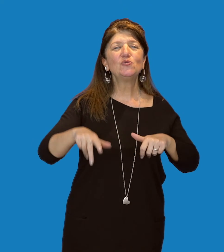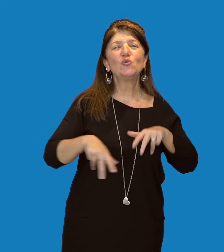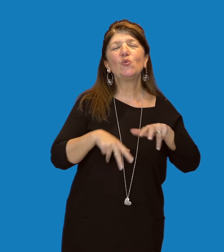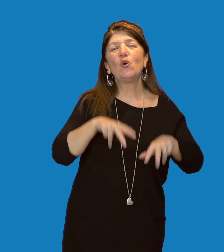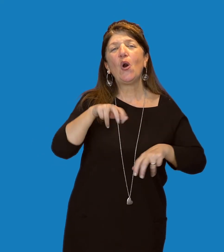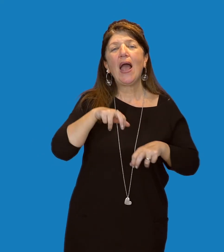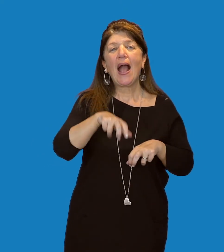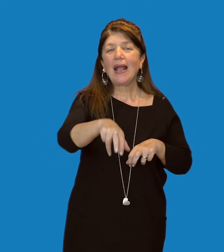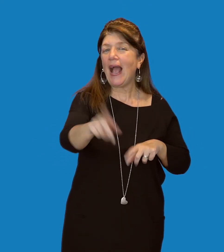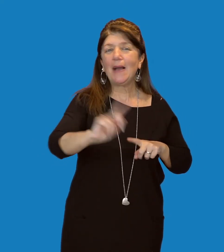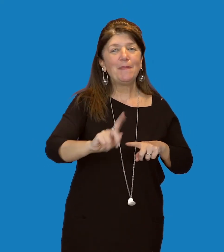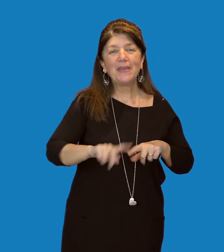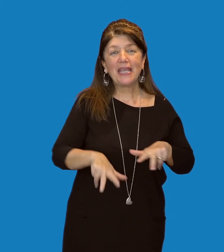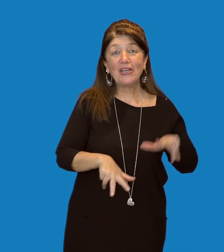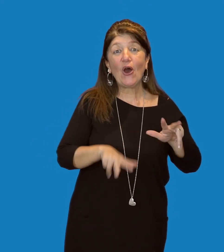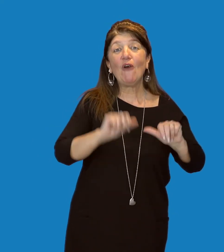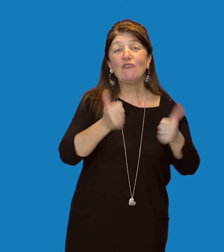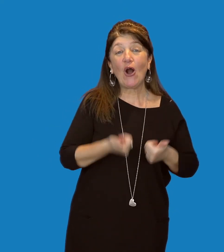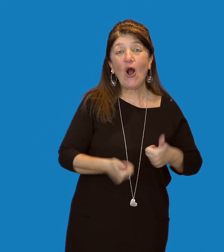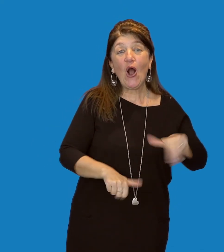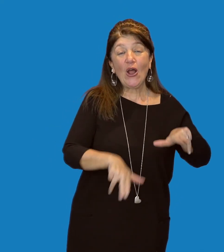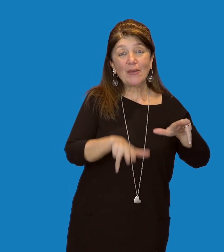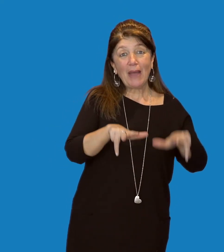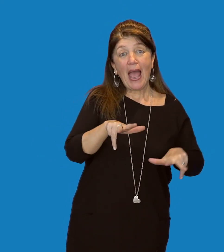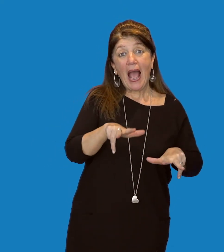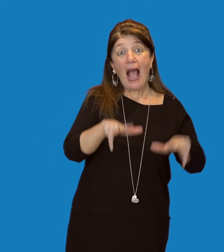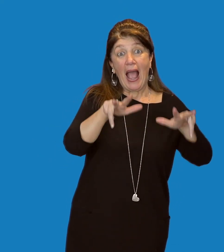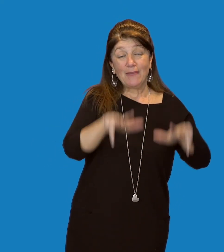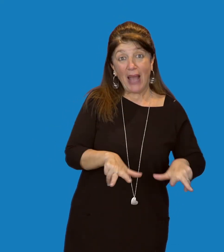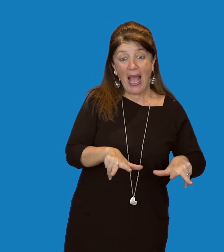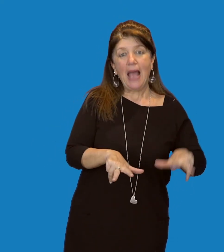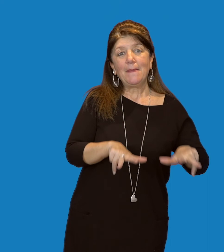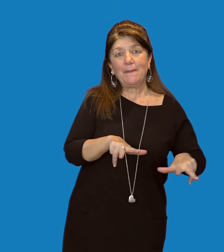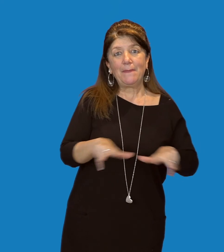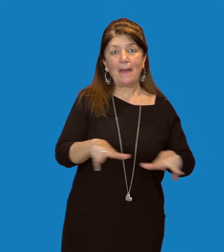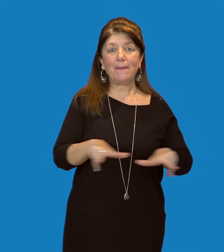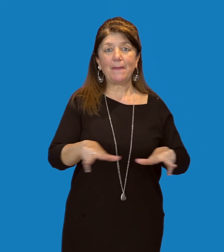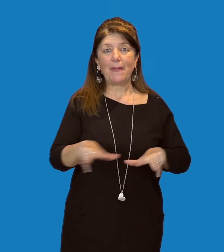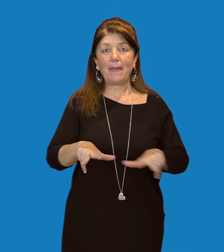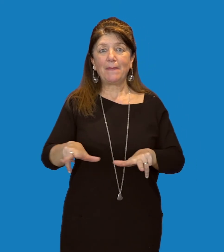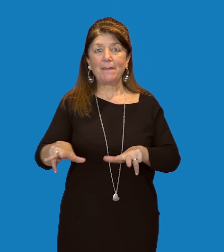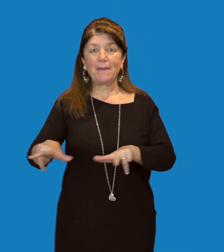il pulcinella si posa verticalmente al suolo con un effetto molto comico